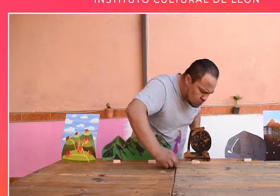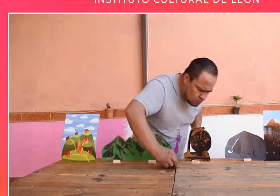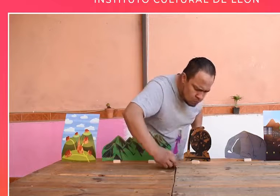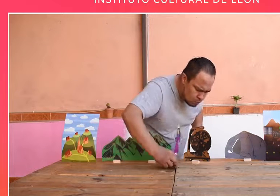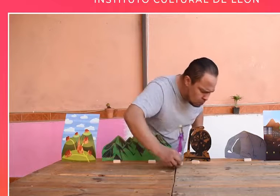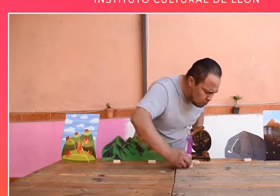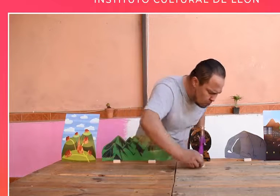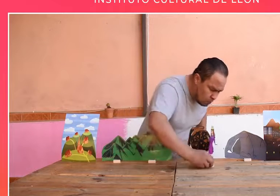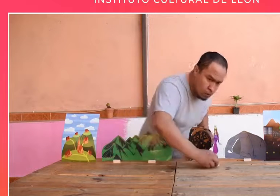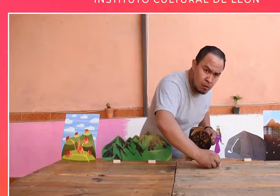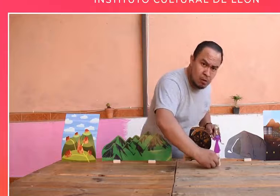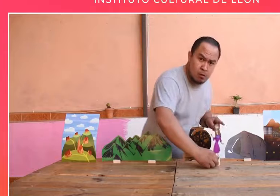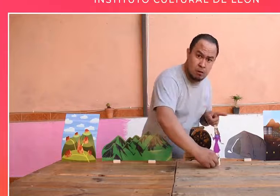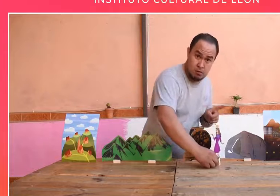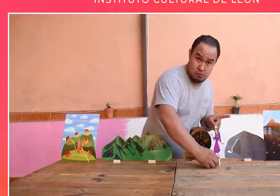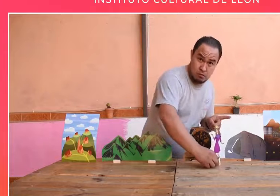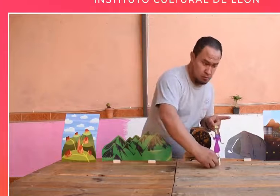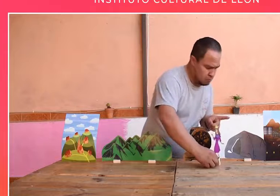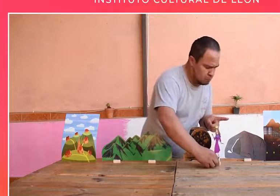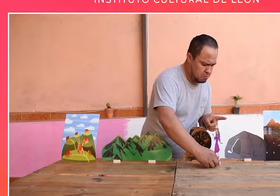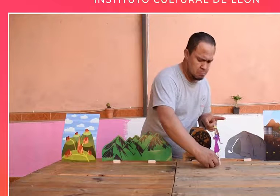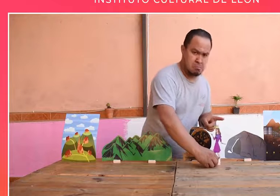decidió adentrarse en la mina.